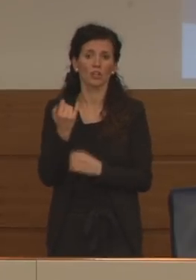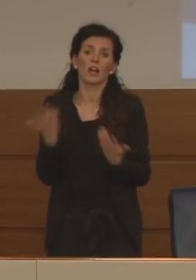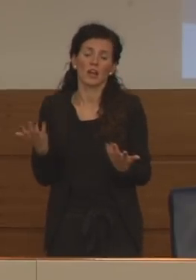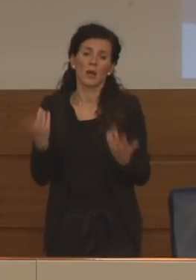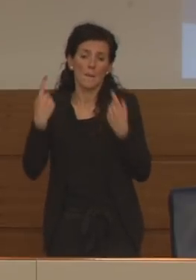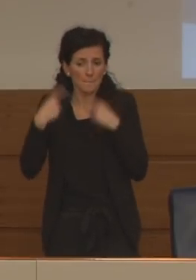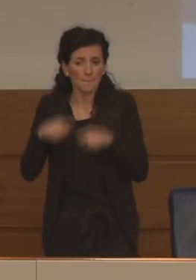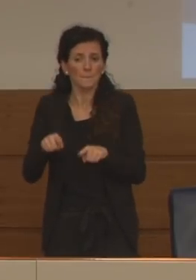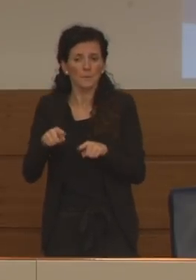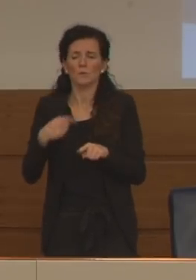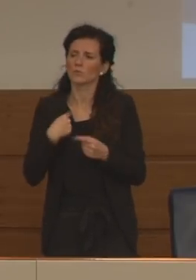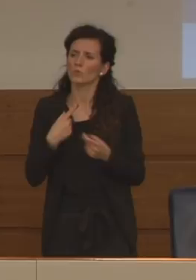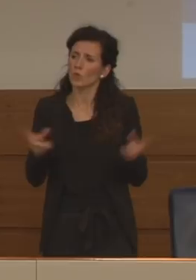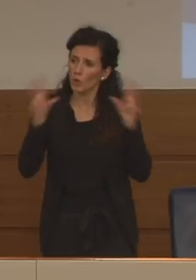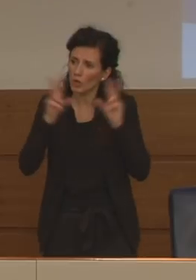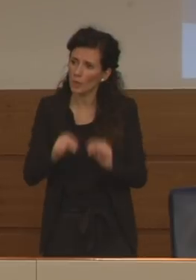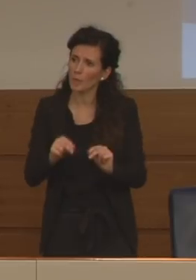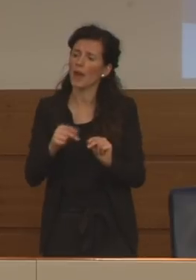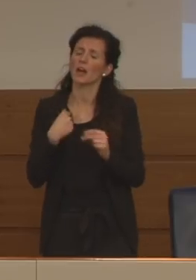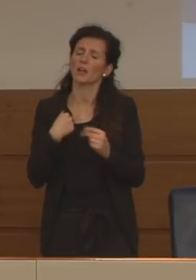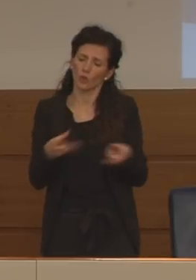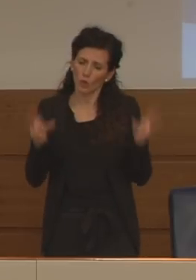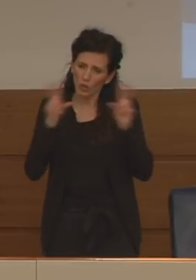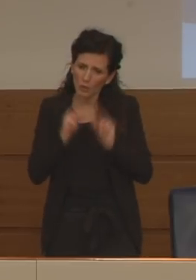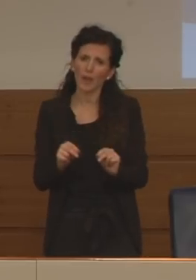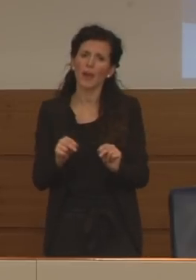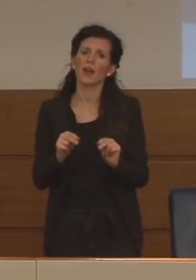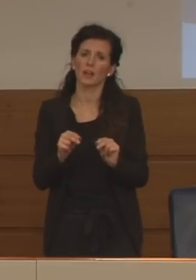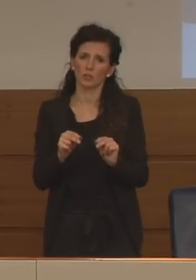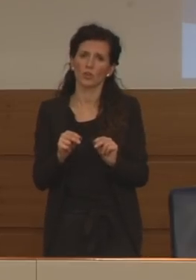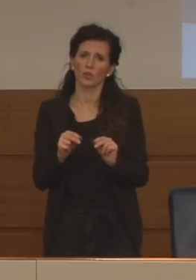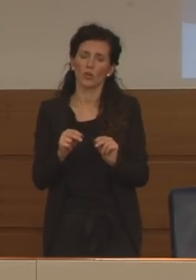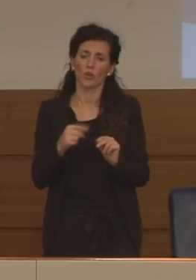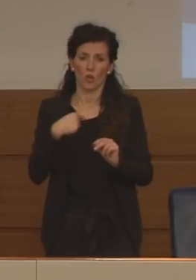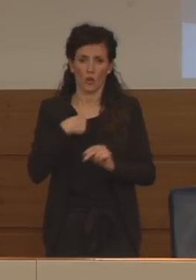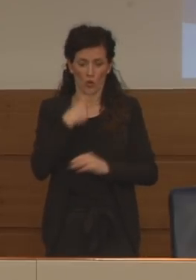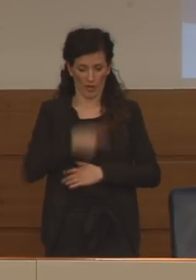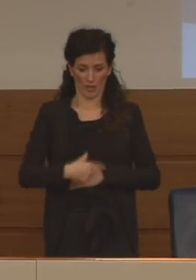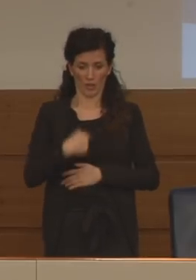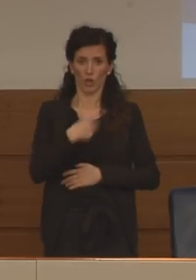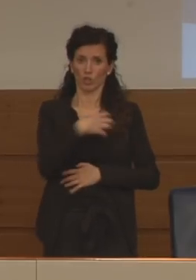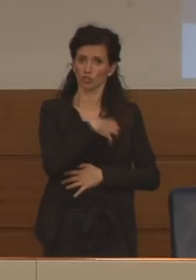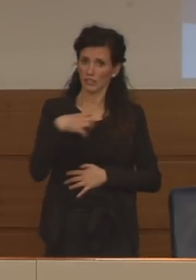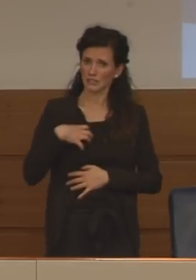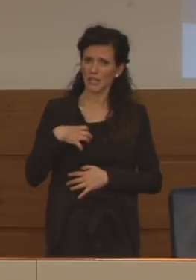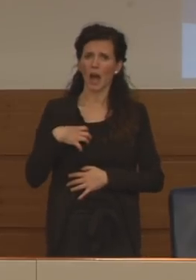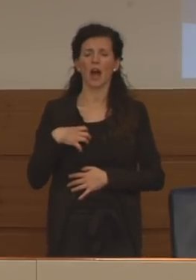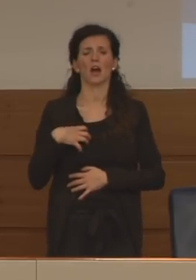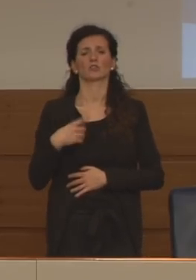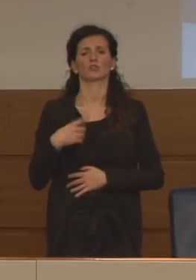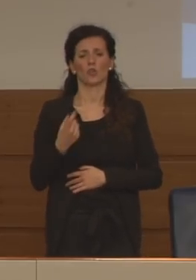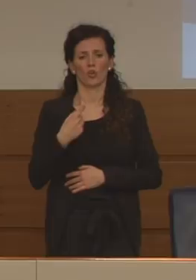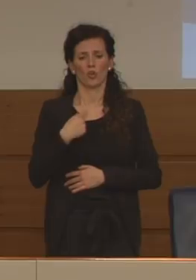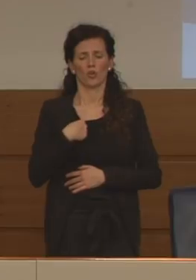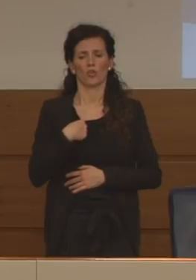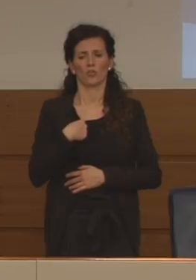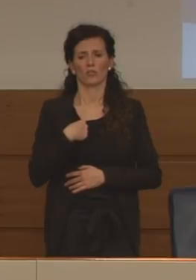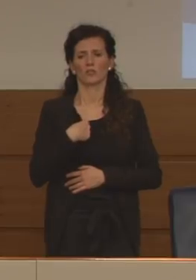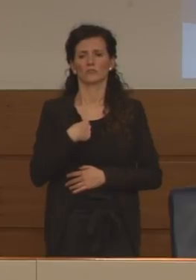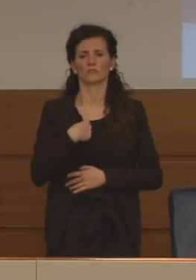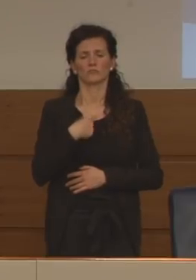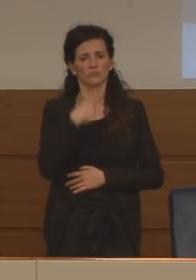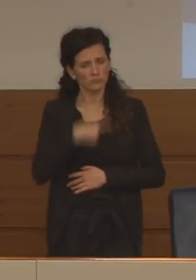cui ribadisco e lo dico ancora non solo da scienziato ma anche da persona da